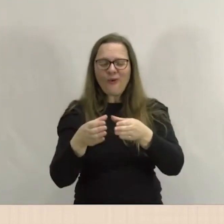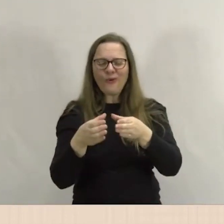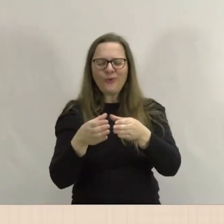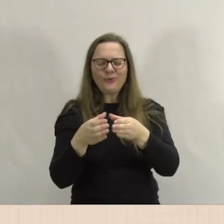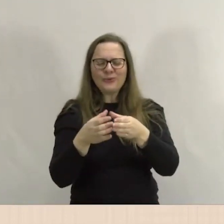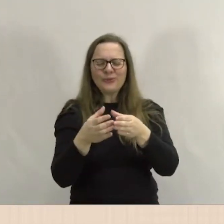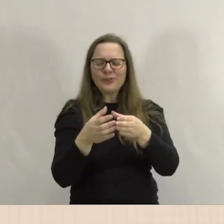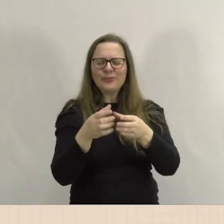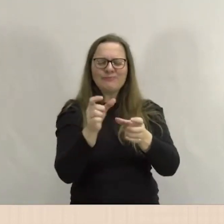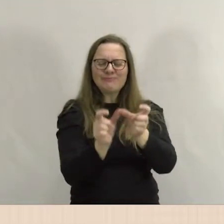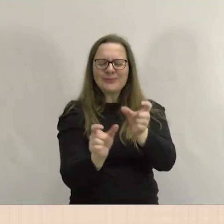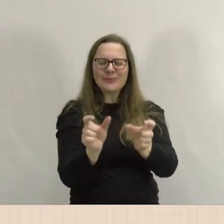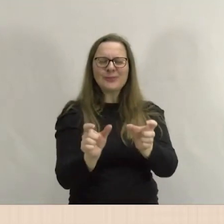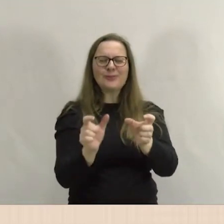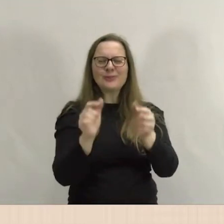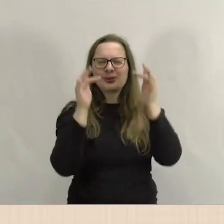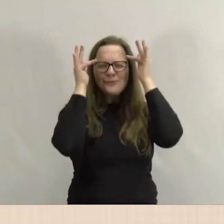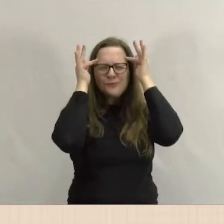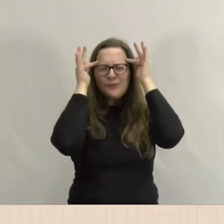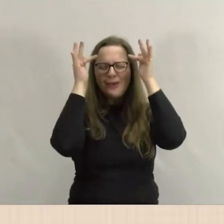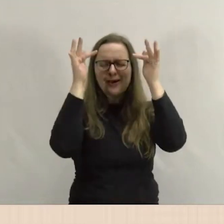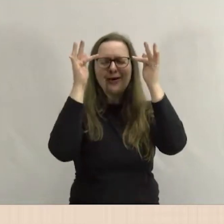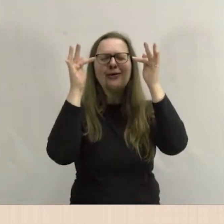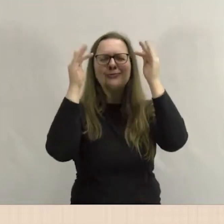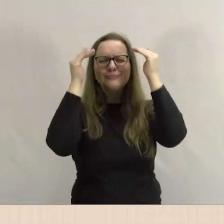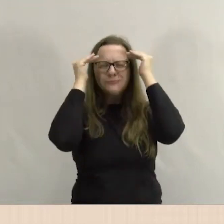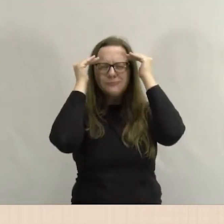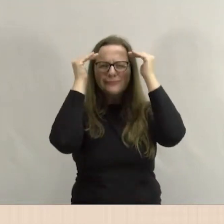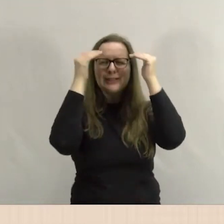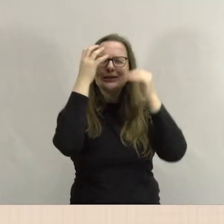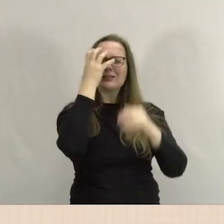Nós vamos ter uma igreja Filadélfia de Timóteo.